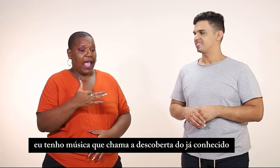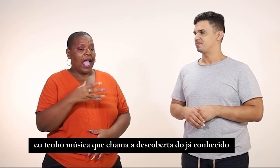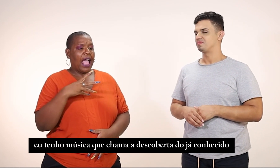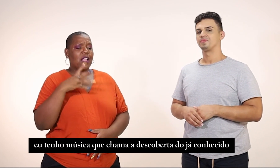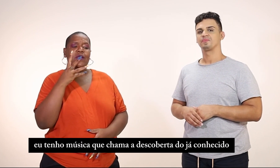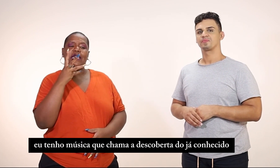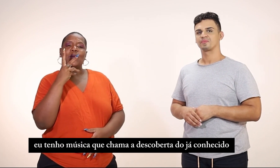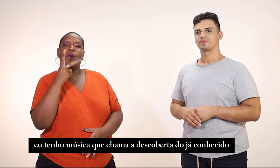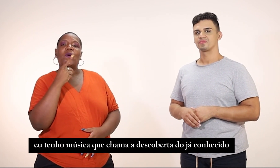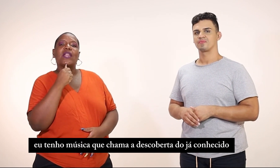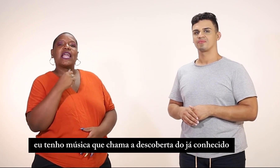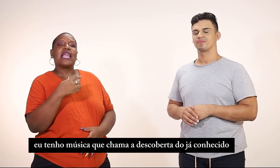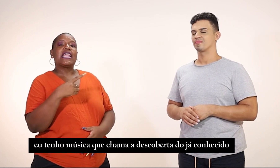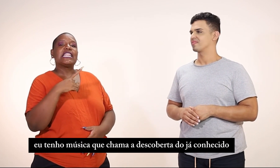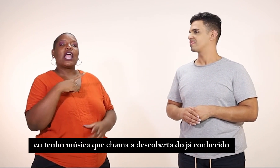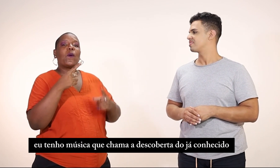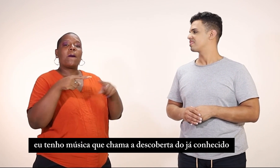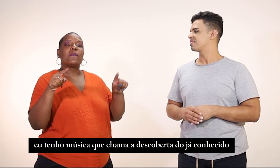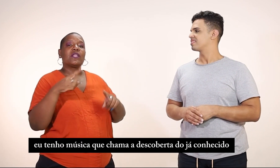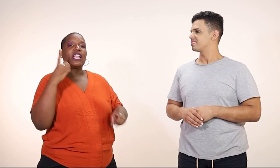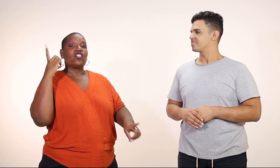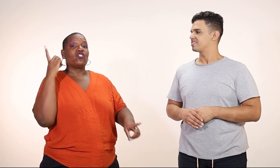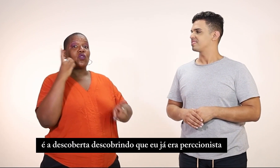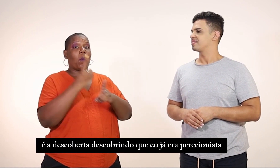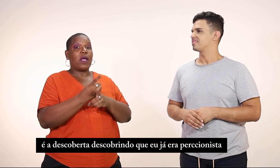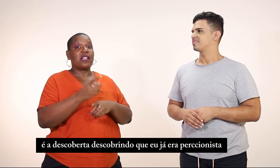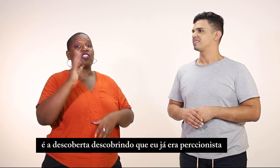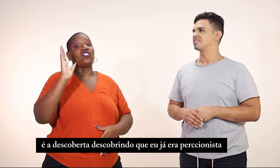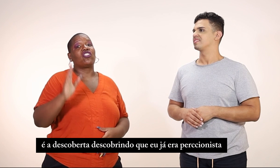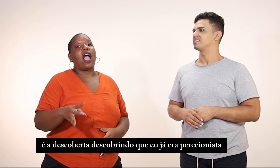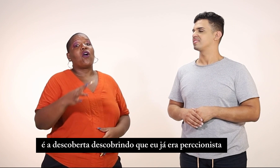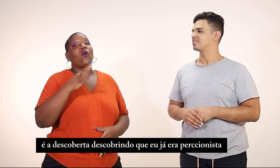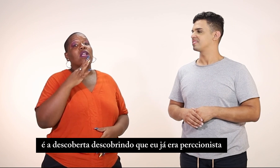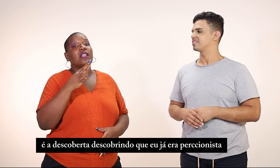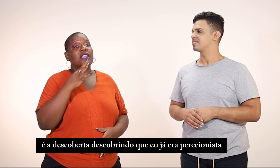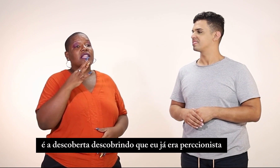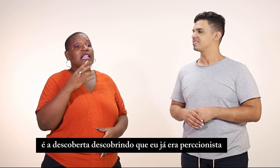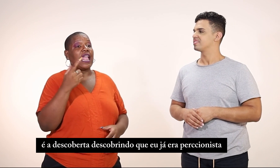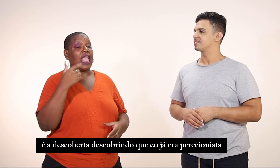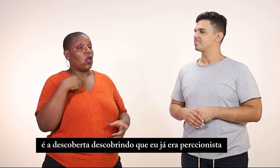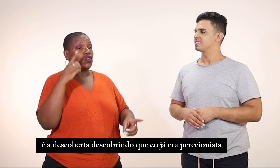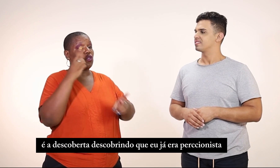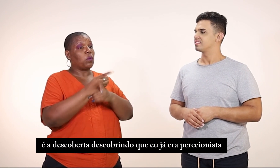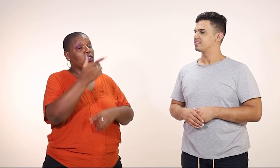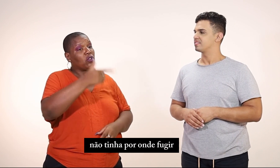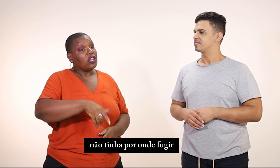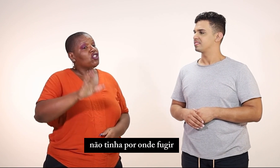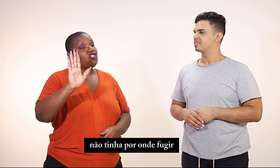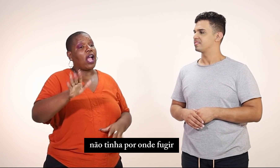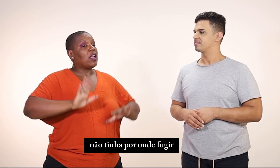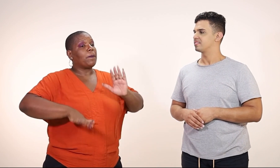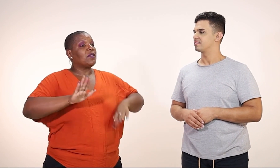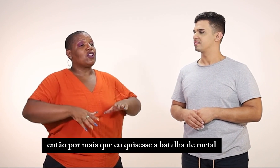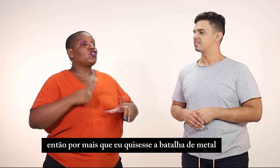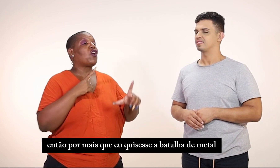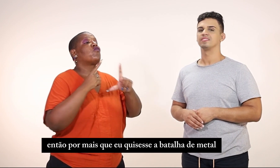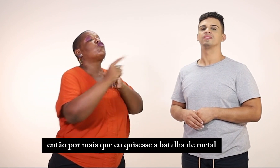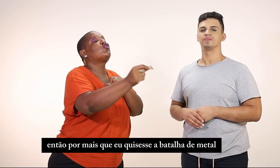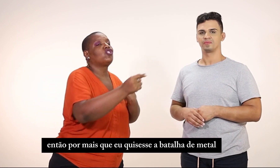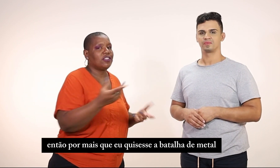tenho uma música que chama A Descoberta do Já Conhecido. É a redescoberta, descobrindo que eu já era percussionista, não tinha por onde fugir. Então, por mais que eu quisesse ser